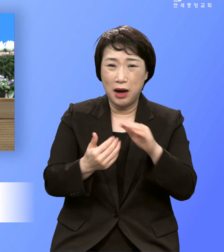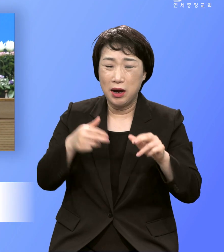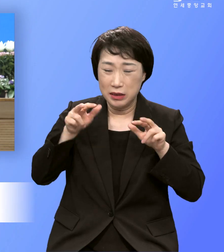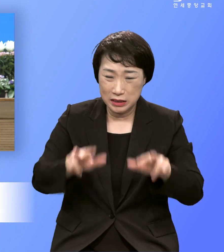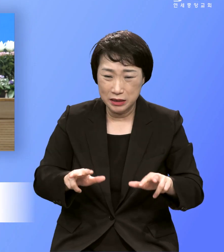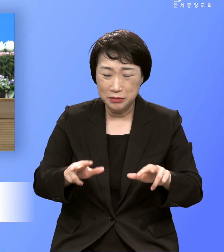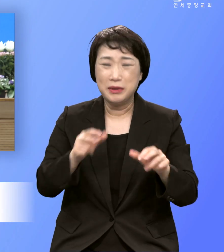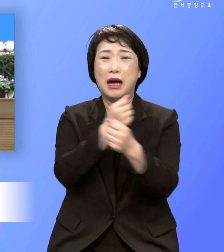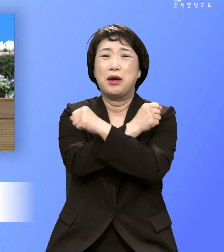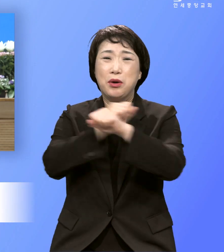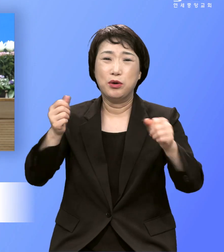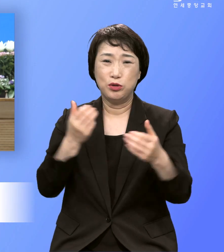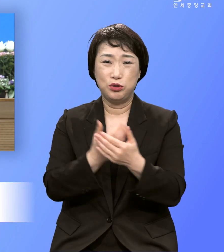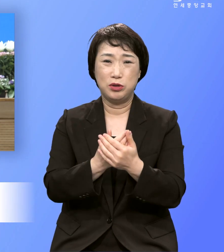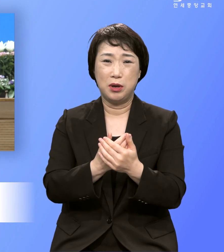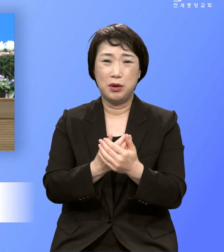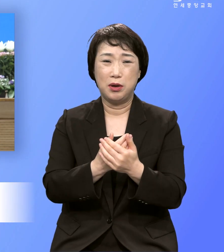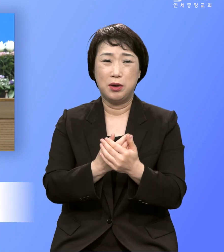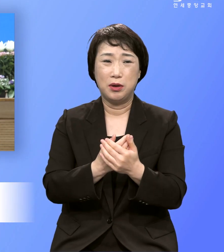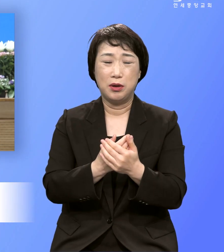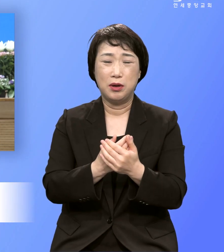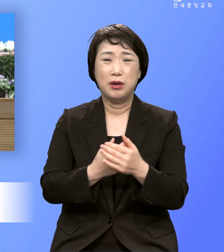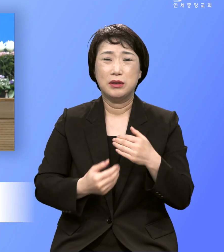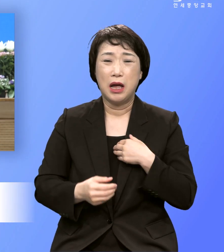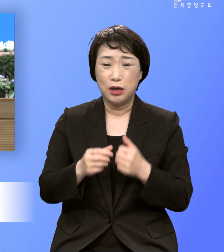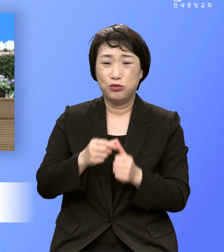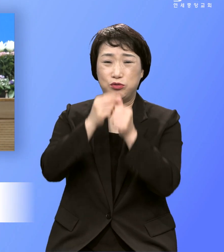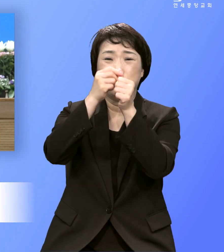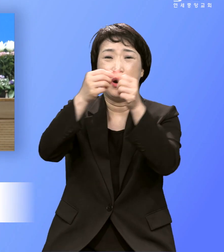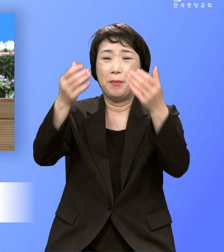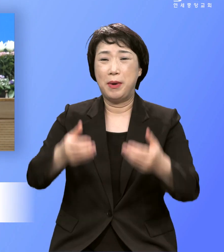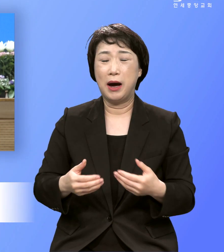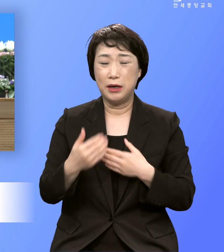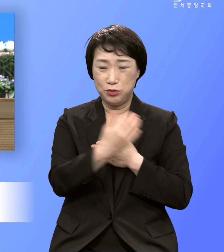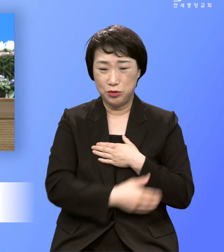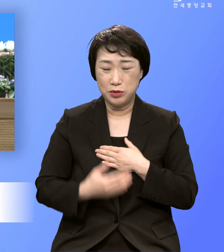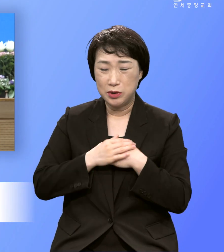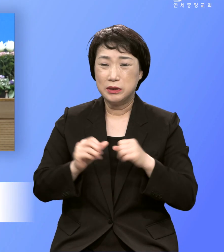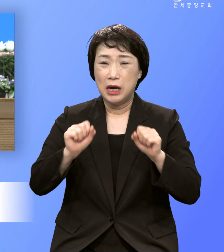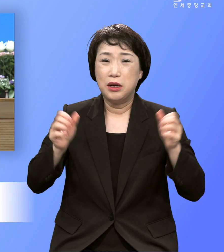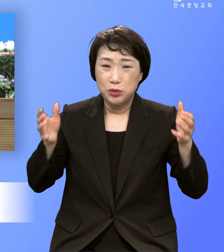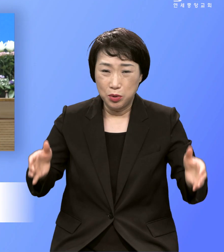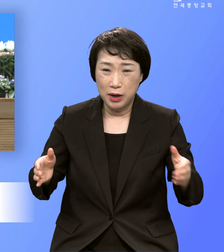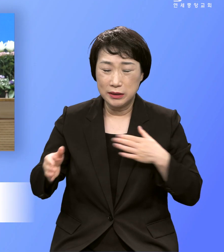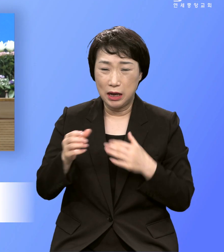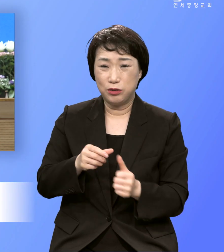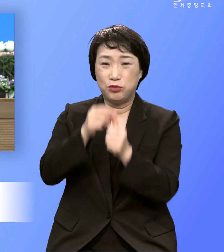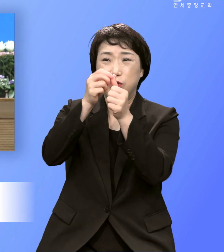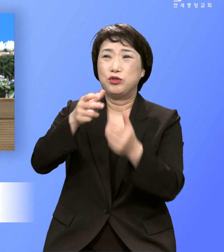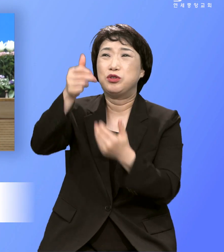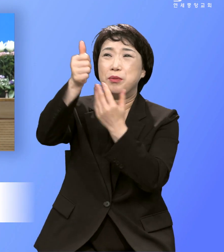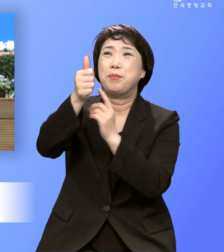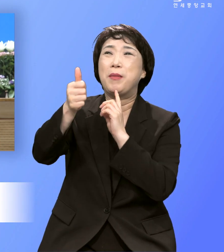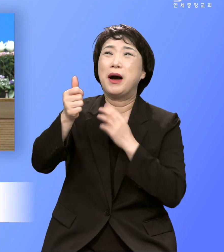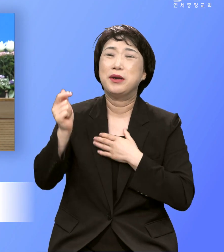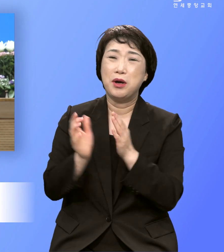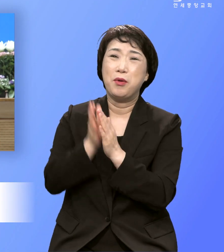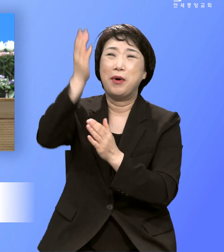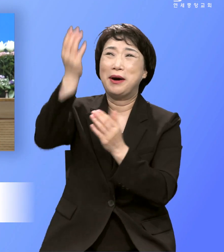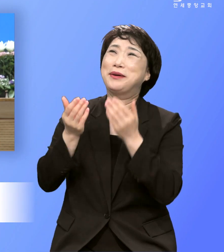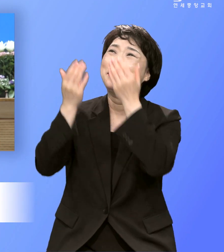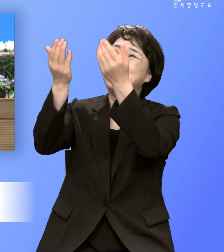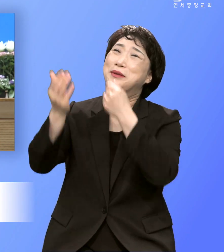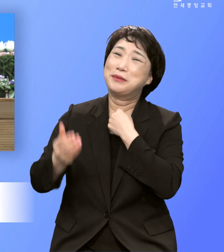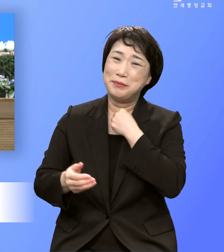나를 용서하시옵소서. 내가 구원받았건 육신으로 사는 날 구원하신 주님만 영화롭게 하기